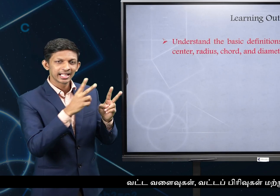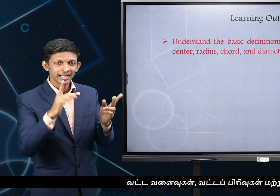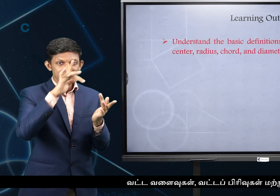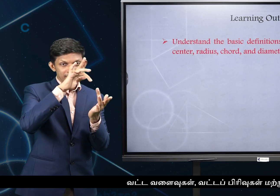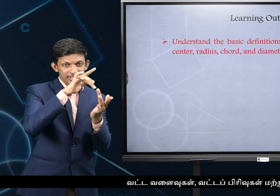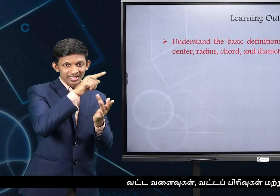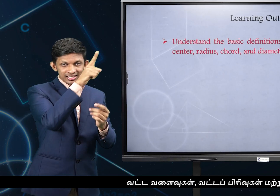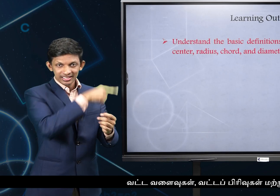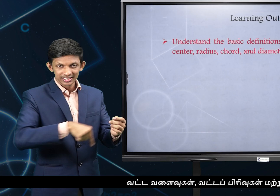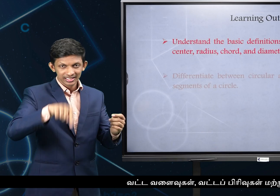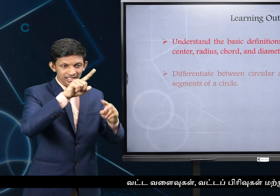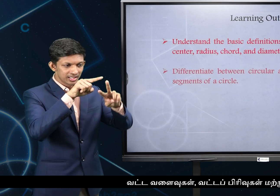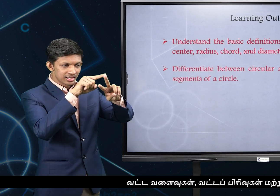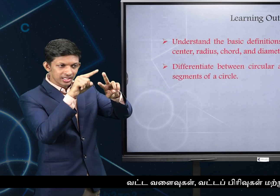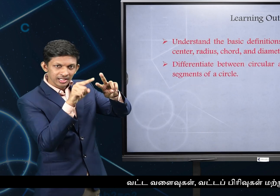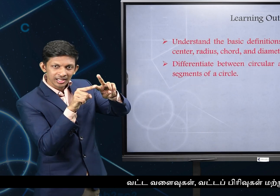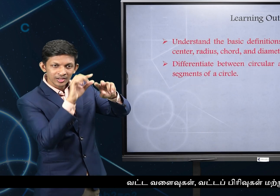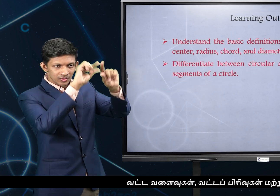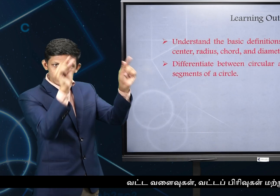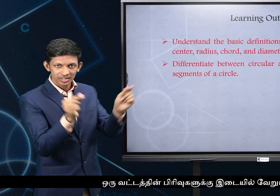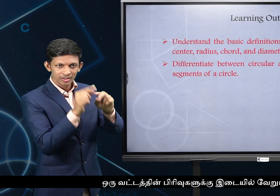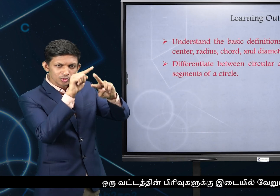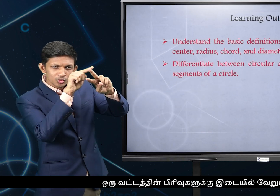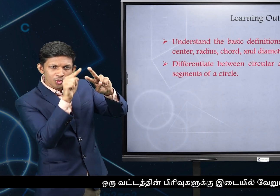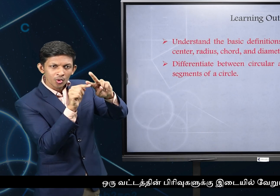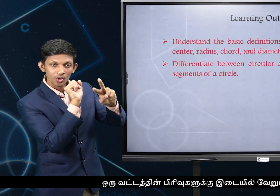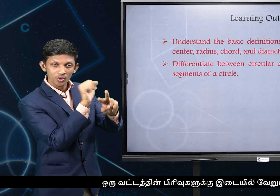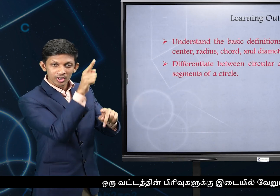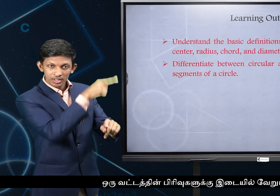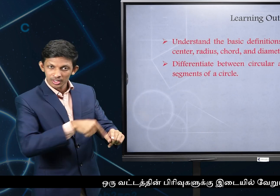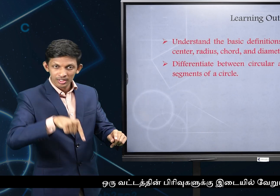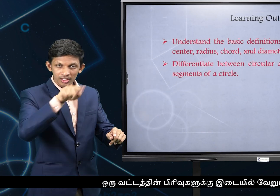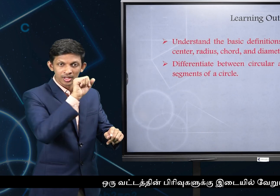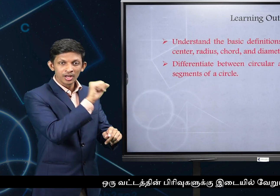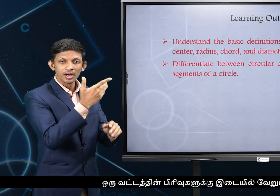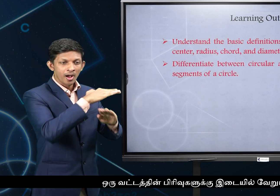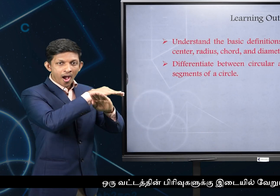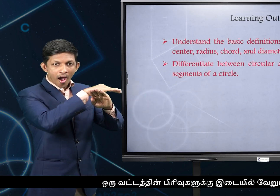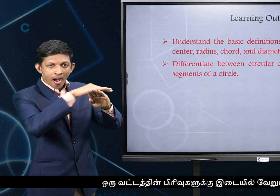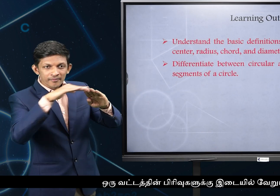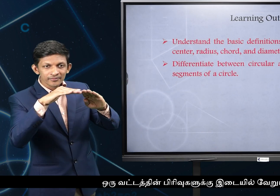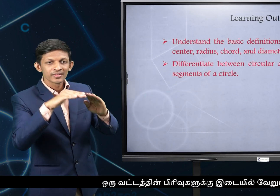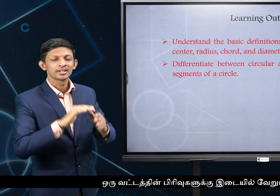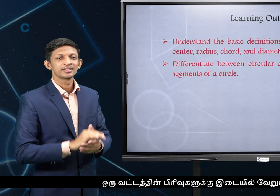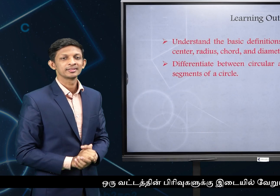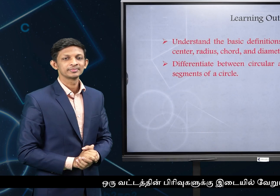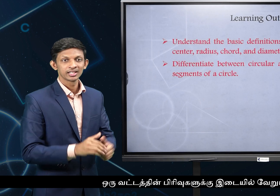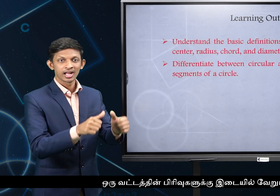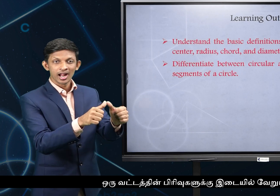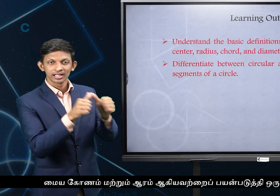வட்ட வளைவுகள், வட்ட பிரிவுகள் மற்றும் ஒரு வட்டத்தின் பிரிவுகளுக்கு இடையில் வேறுபடுத்துவீர்கள்.